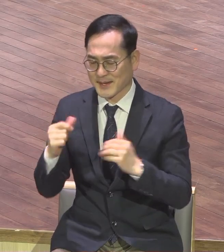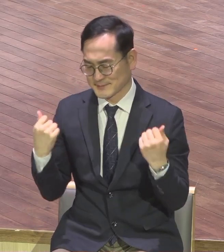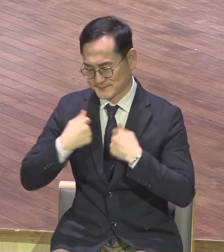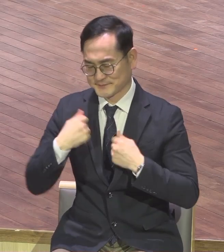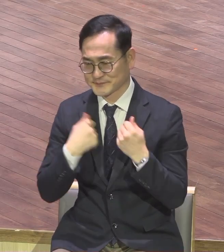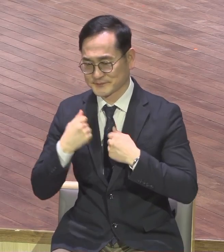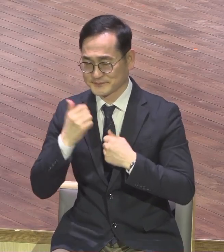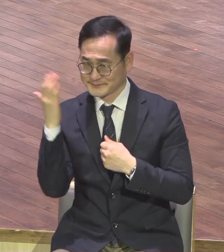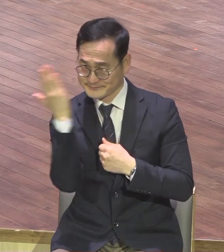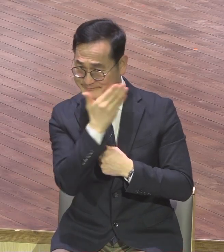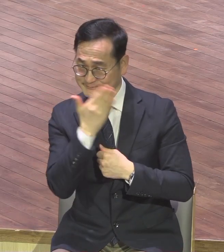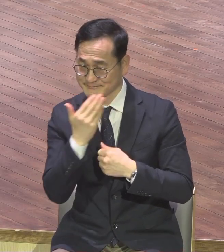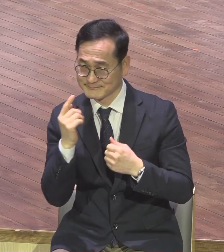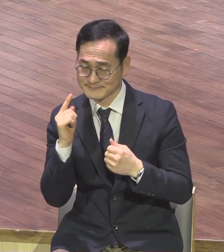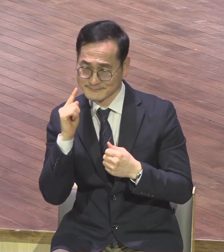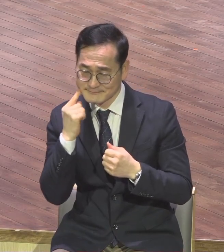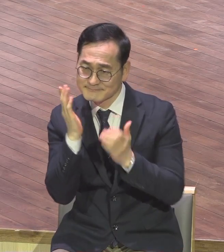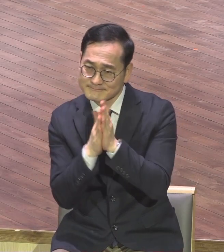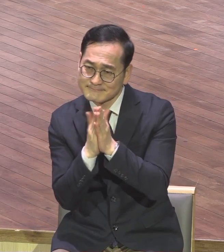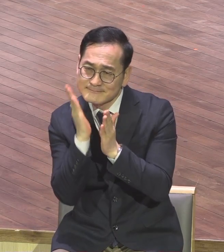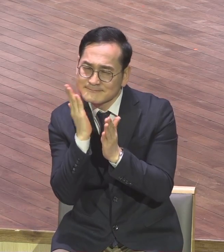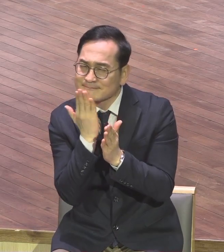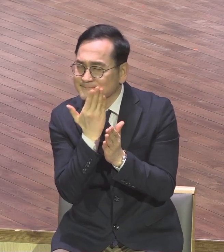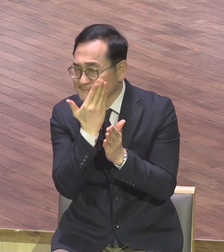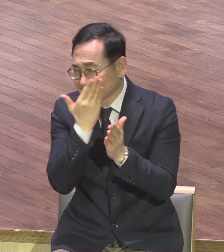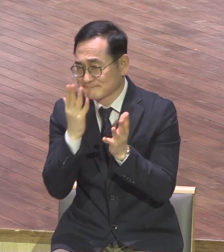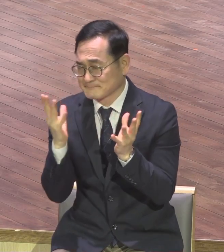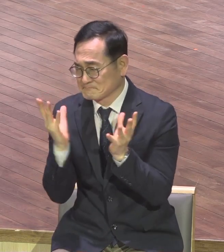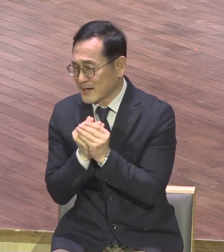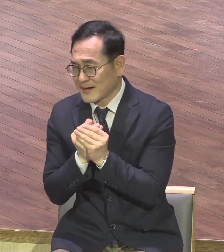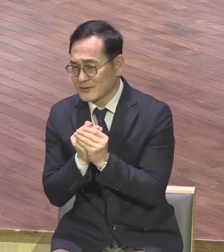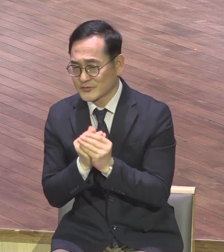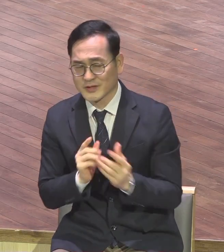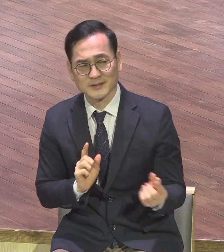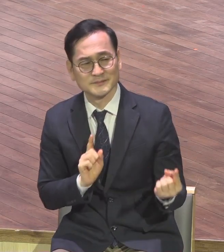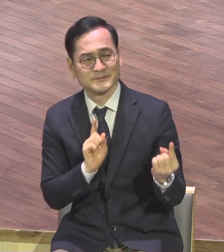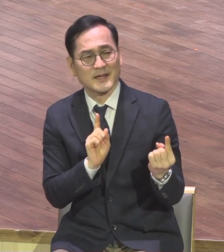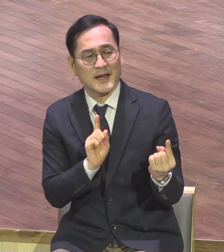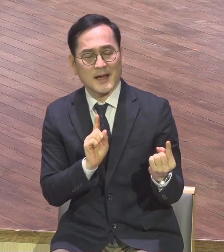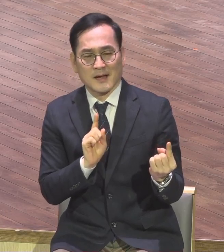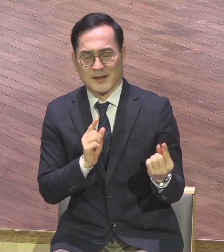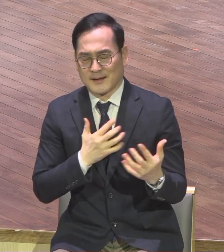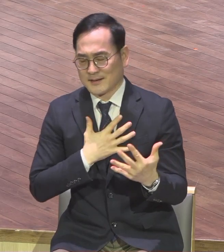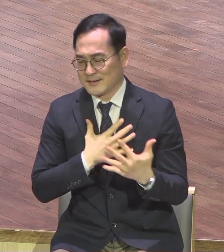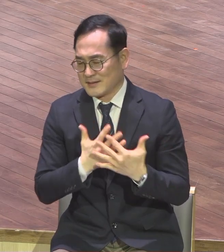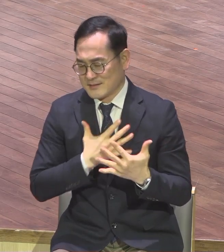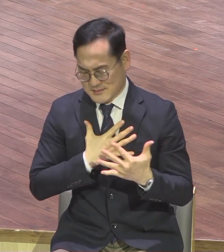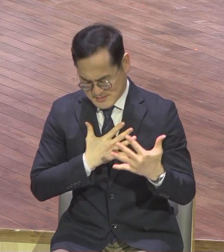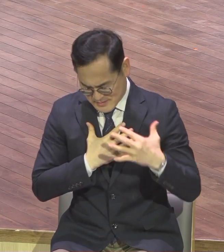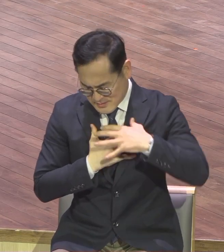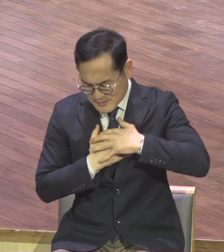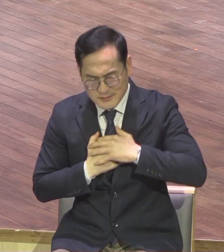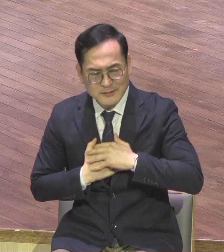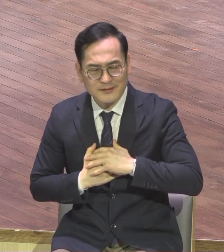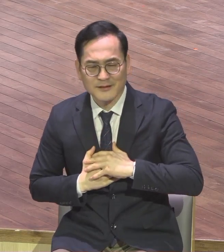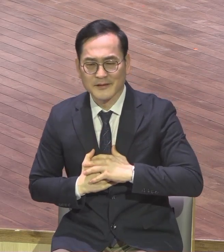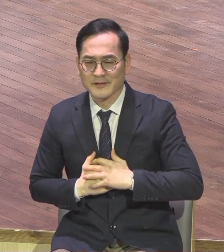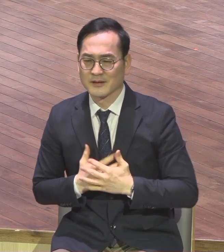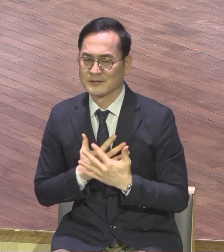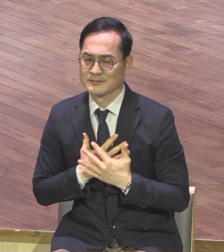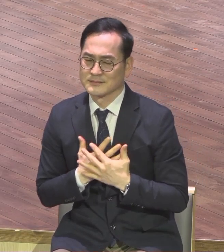선생님을 지그시 바라보면서 뛰는 가슴을 그렇게 달랬다고 합니다. 이